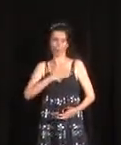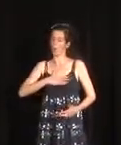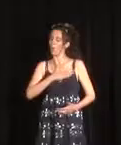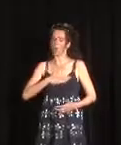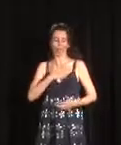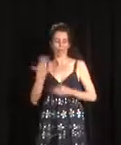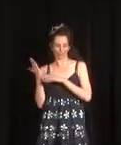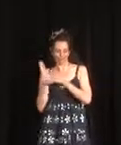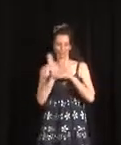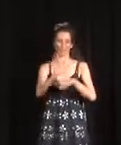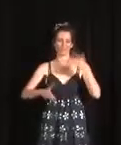la deuxième fois.